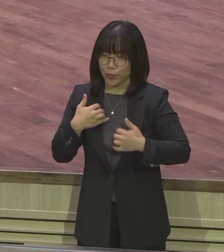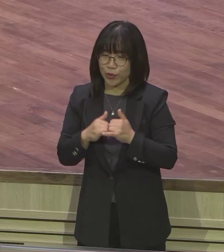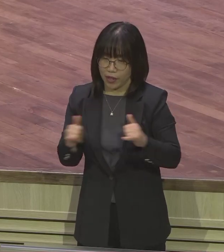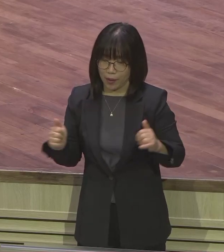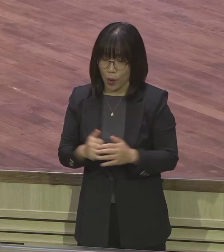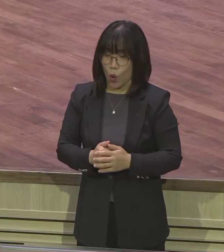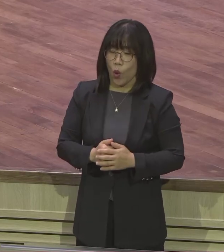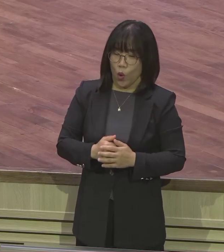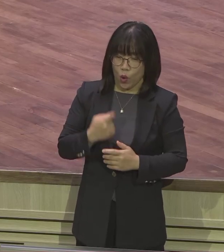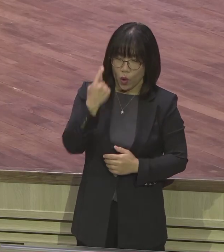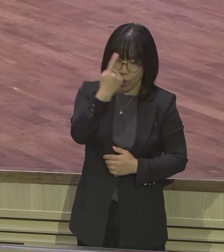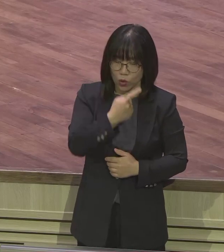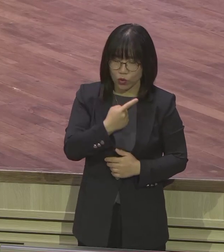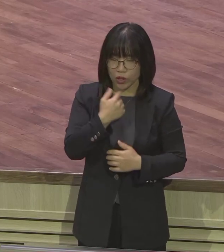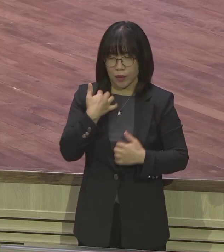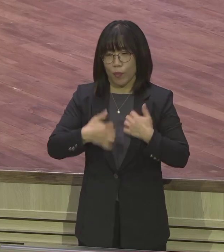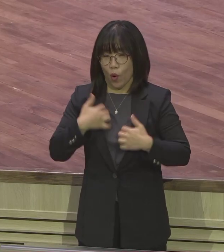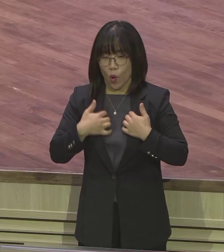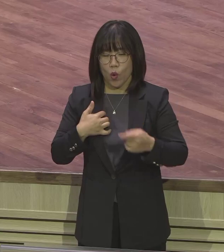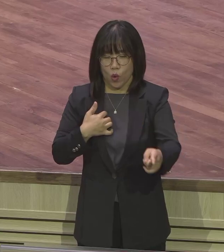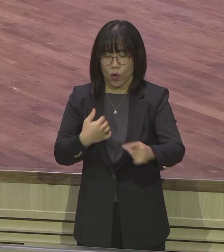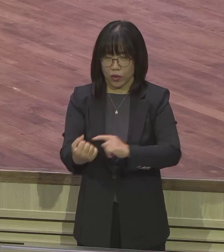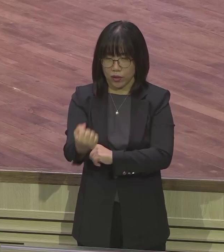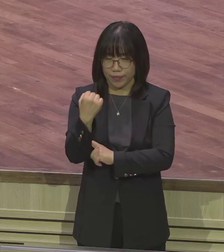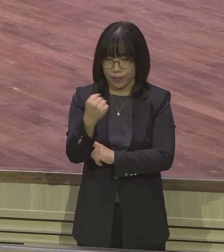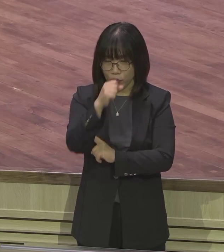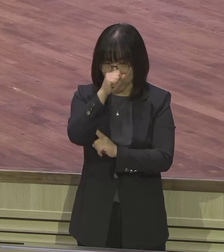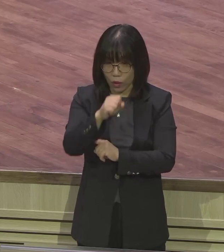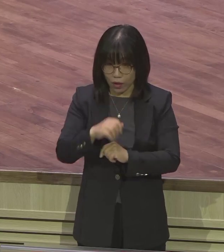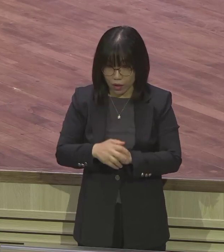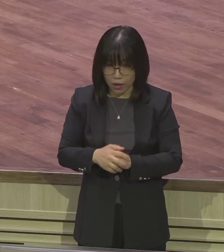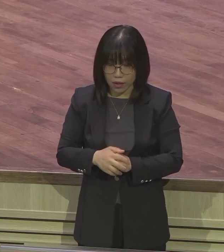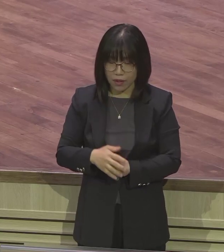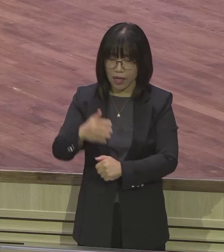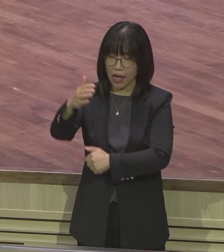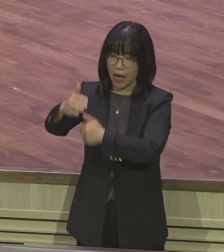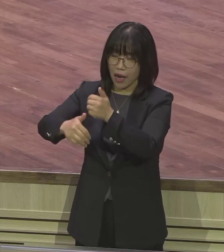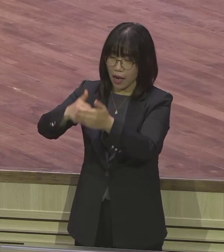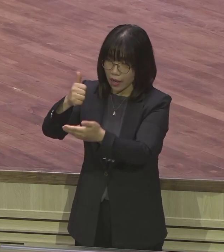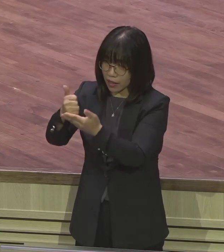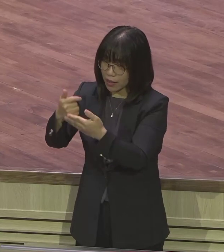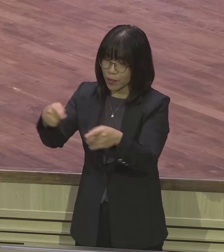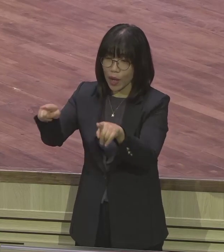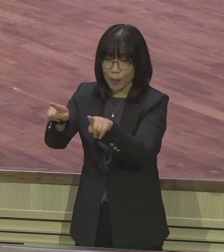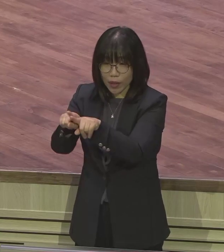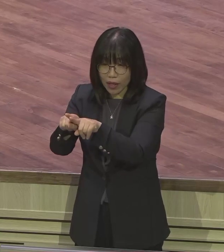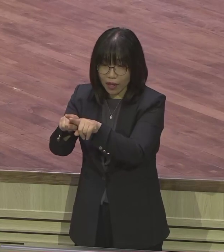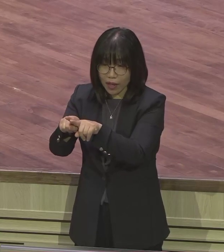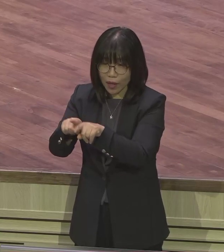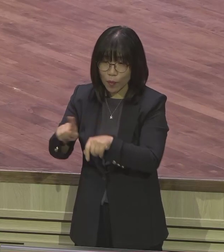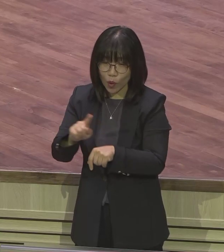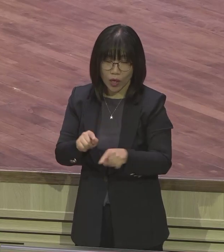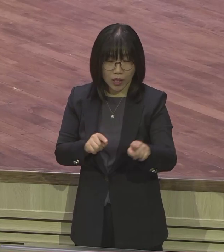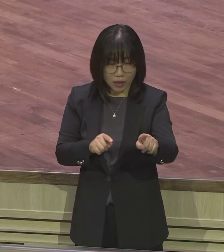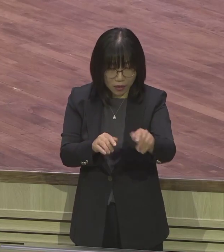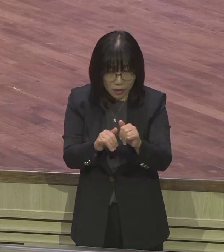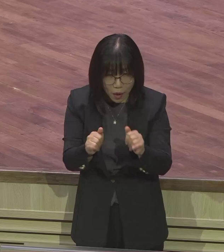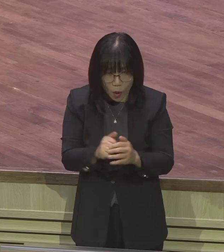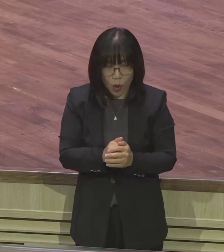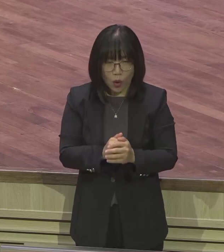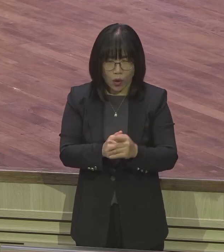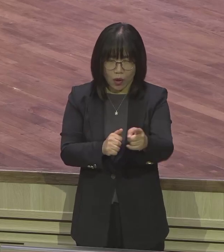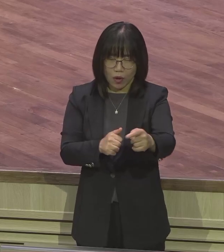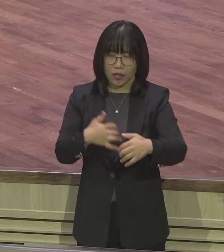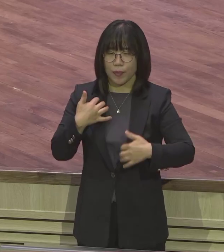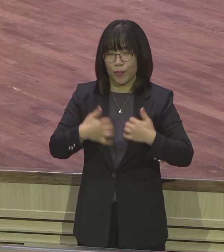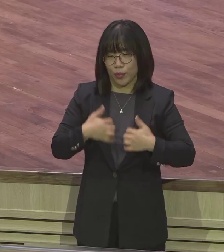그 사람이 능력 있는 사역자예요. 자, 하나님의 도구가 되려면요, 그 사람 안에